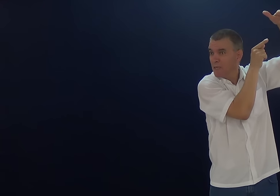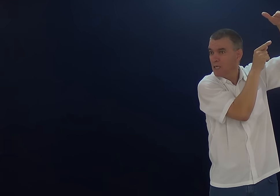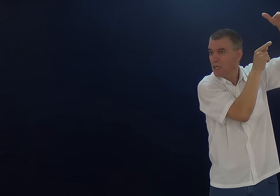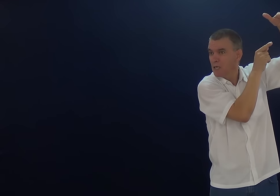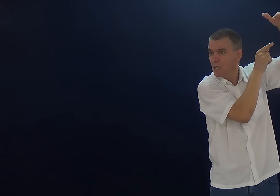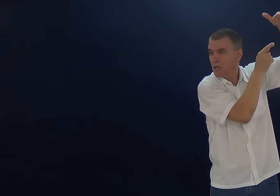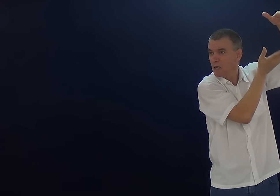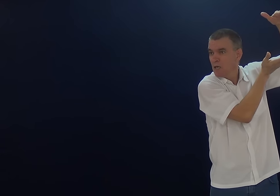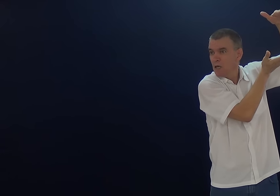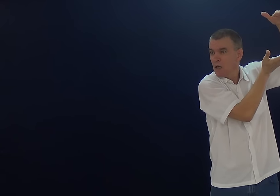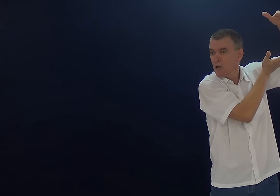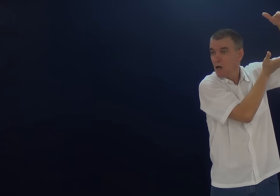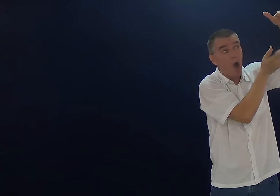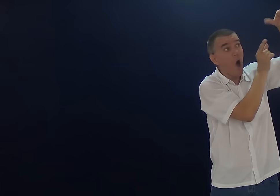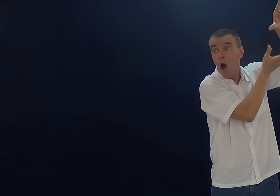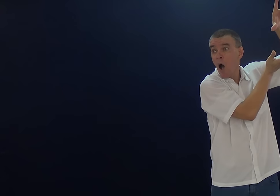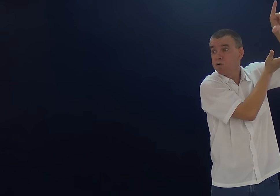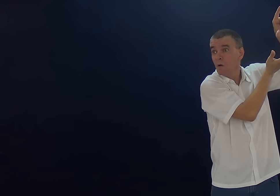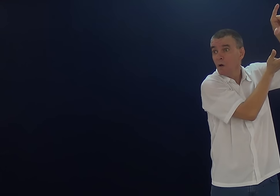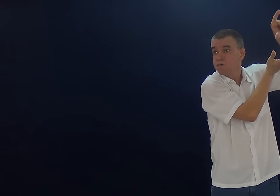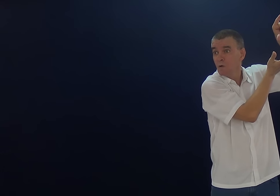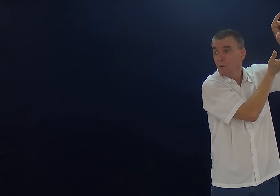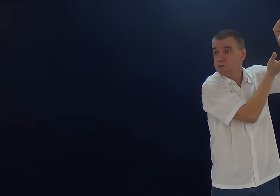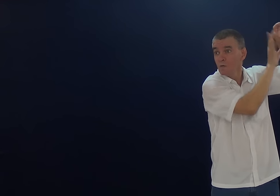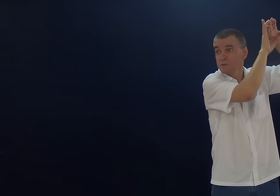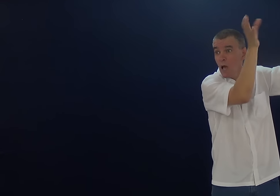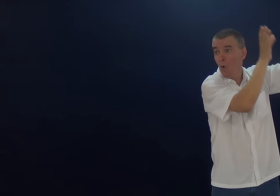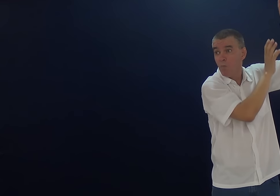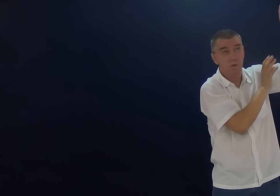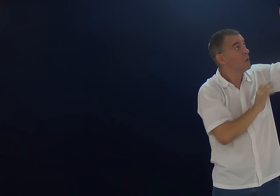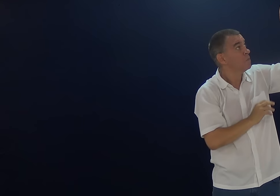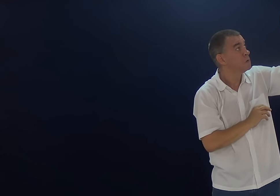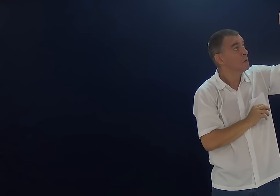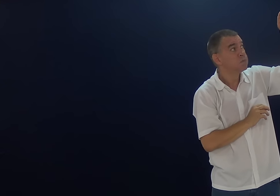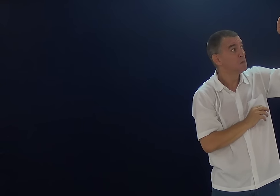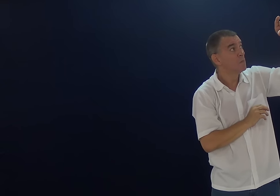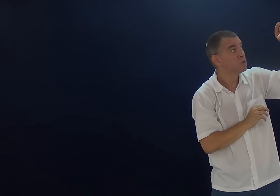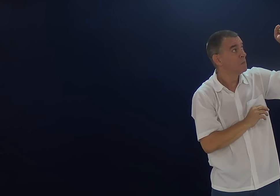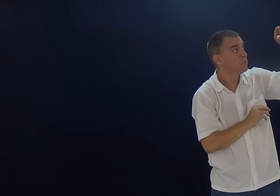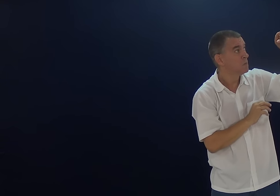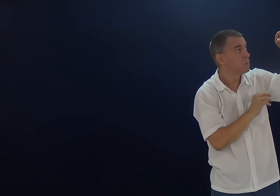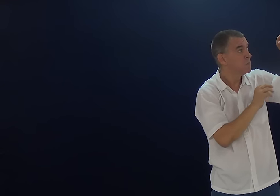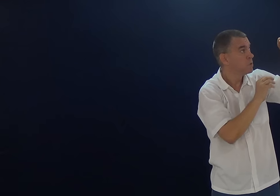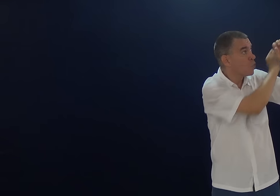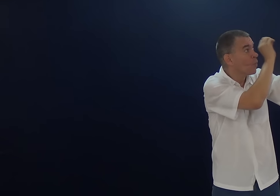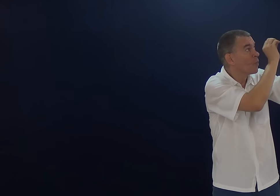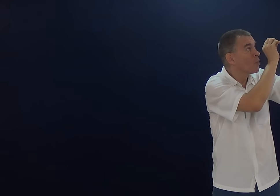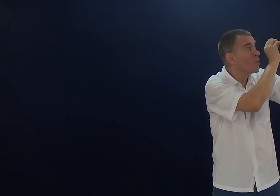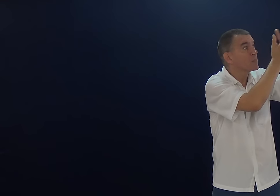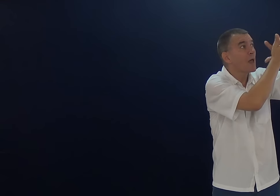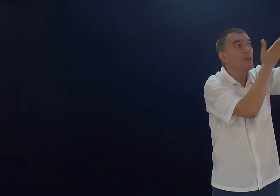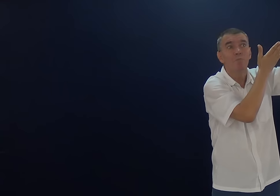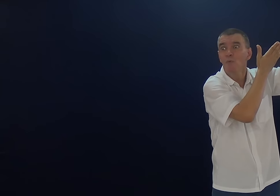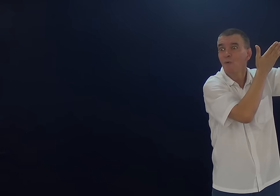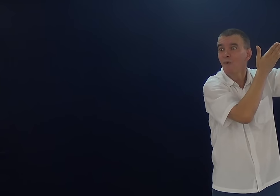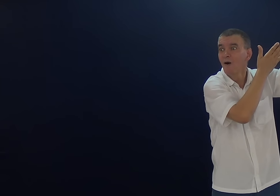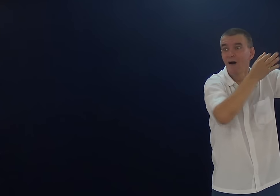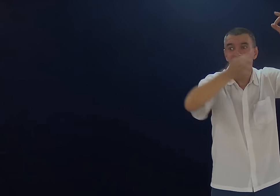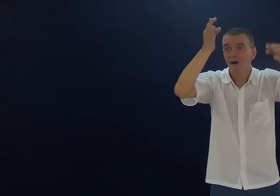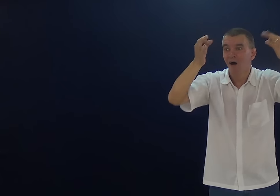pedindo todas essas essas essas provas contra você vão diminuindo e diminuindo e diminuindo e diminuindo até